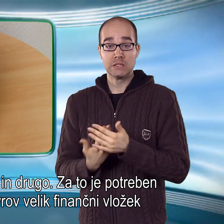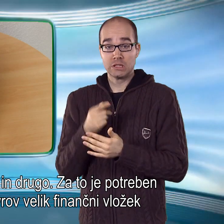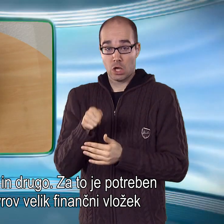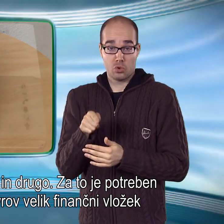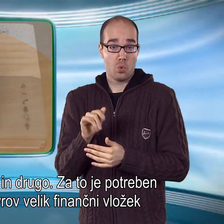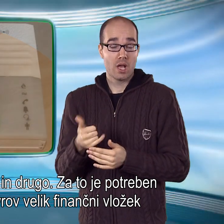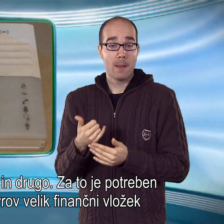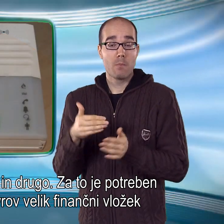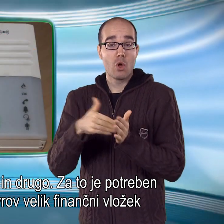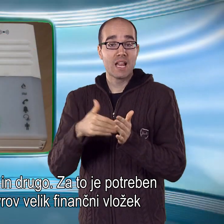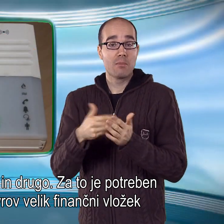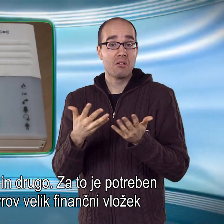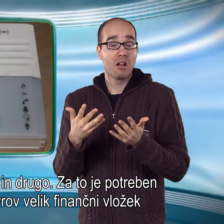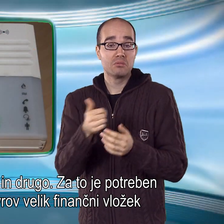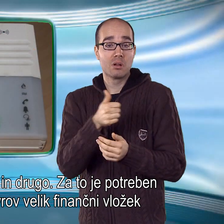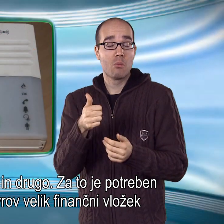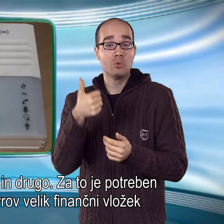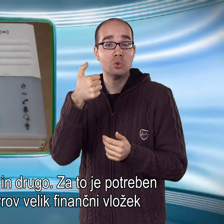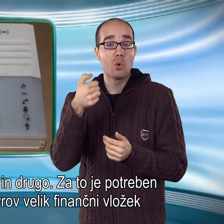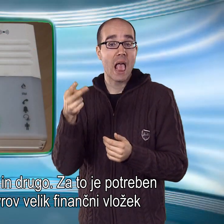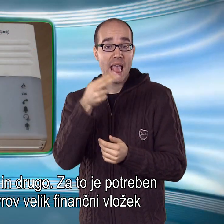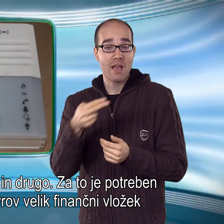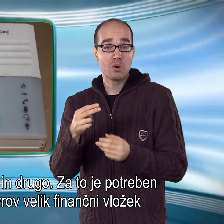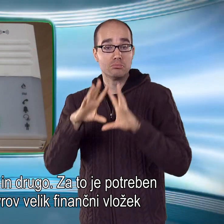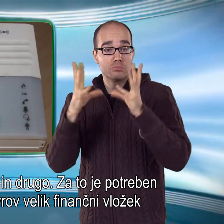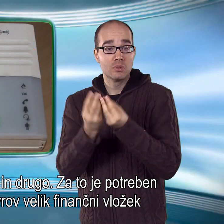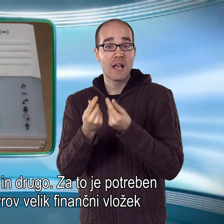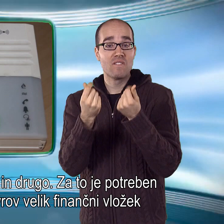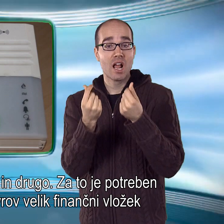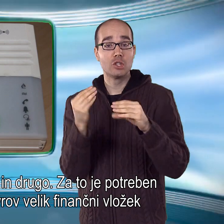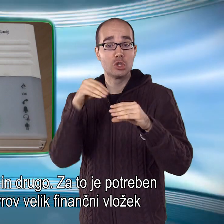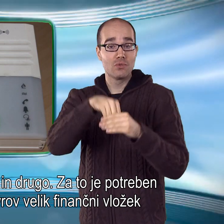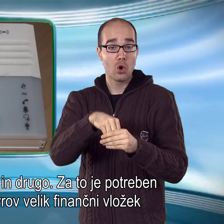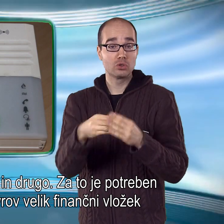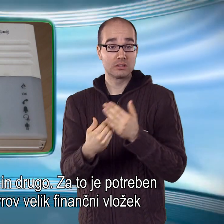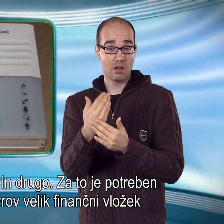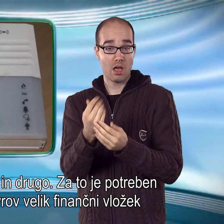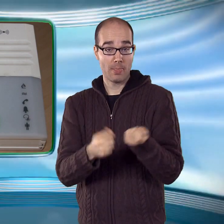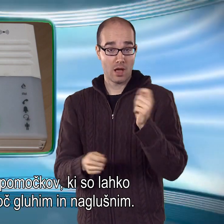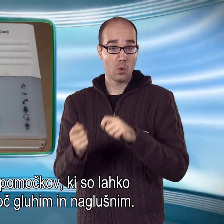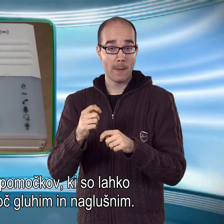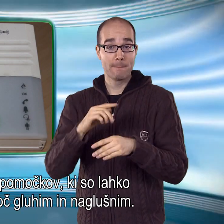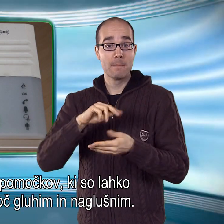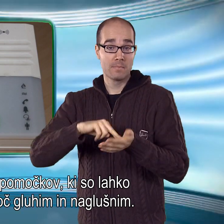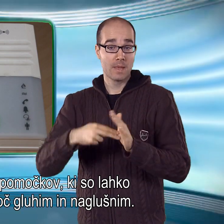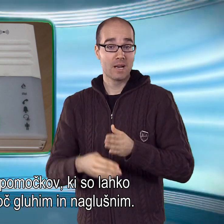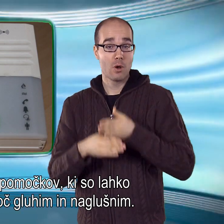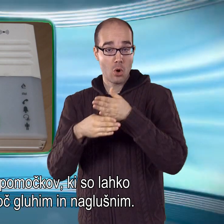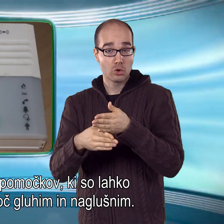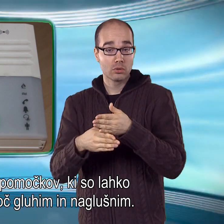Zato je potreben le nekaj 100 evrov velik finančni vložek za nakup pripomočkov, ki so lahko v veliko pomoč